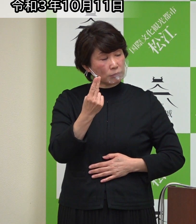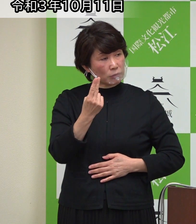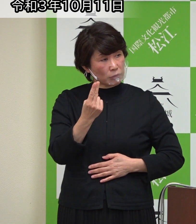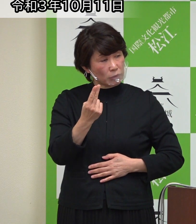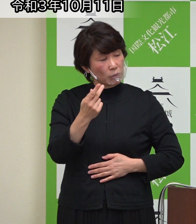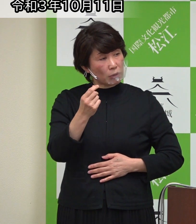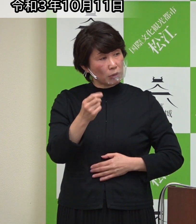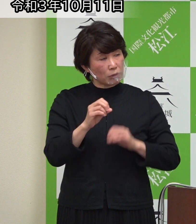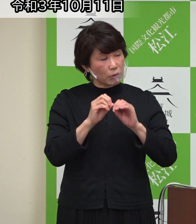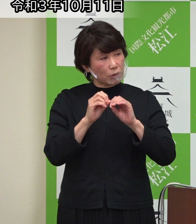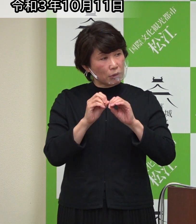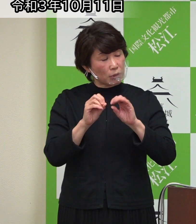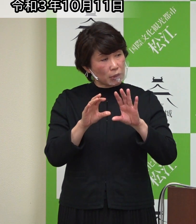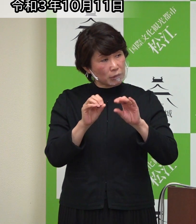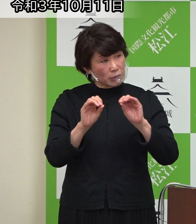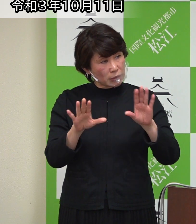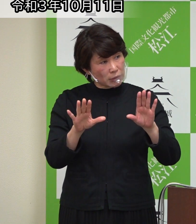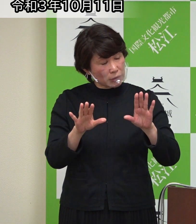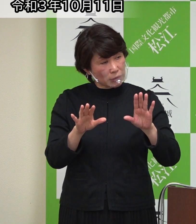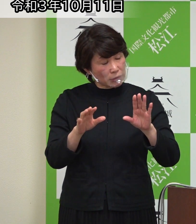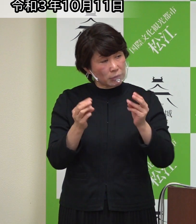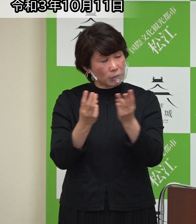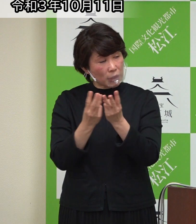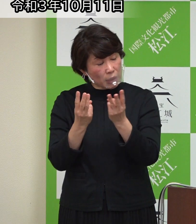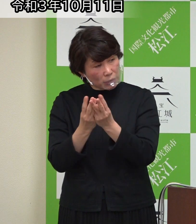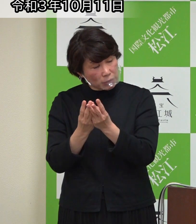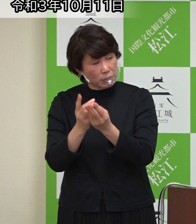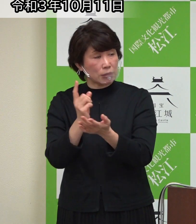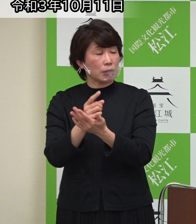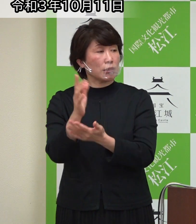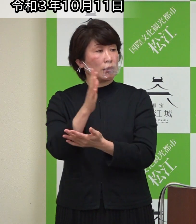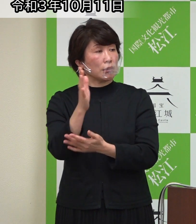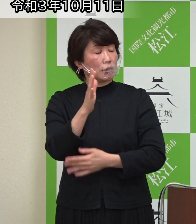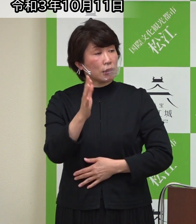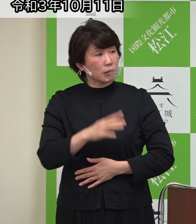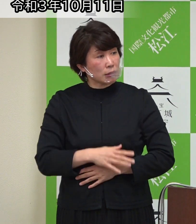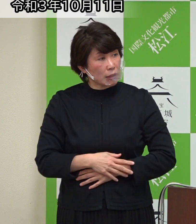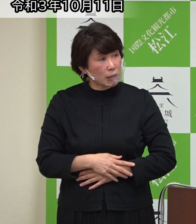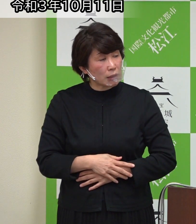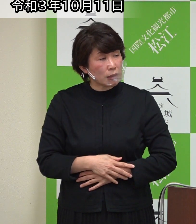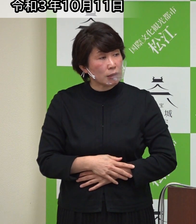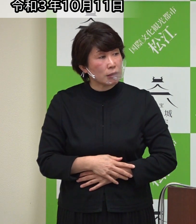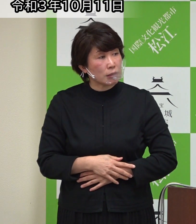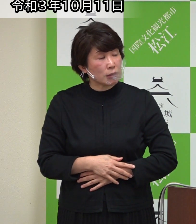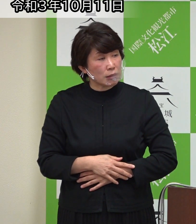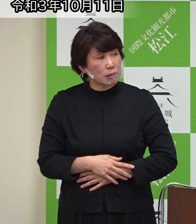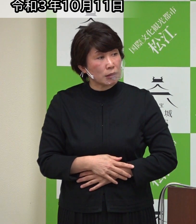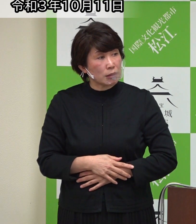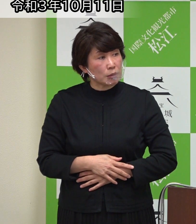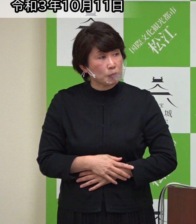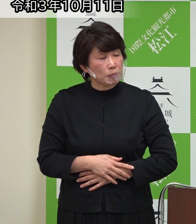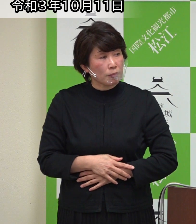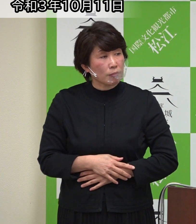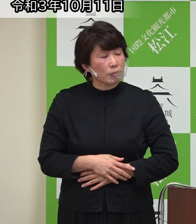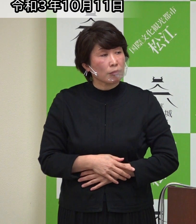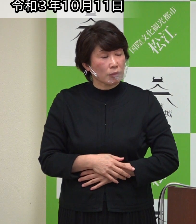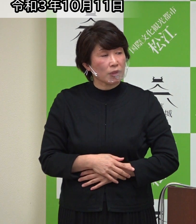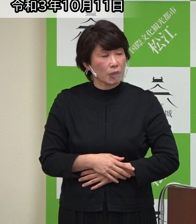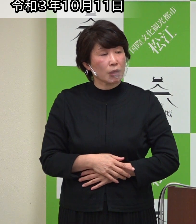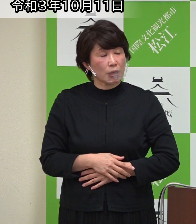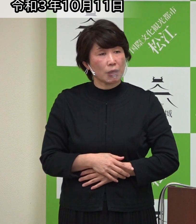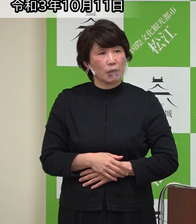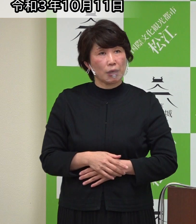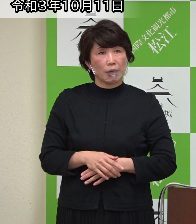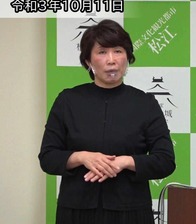か、多分就任から、今で5ヶ月ぐらいでやられてきたんで、結構ハード的なという